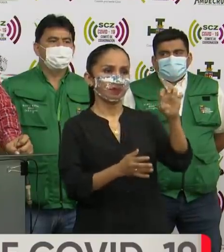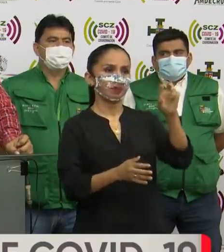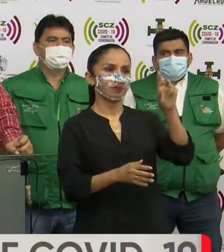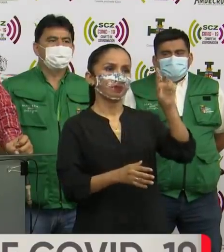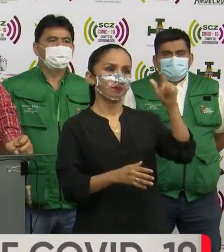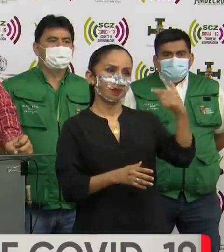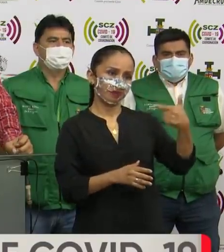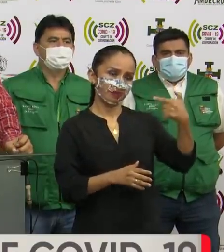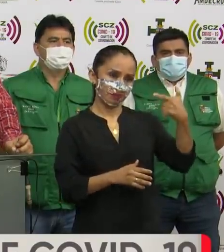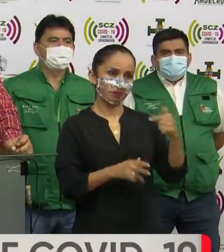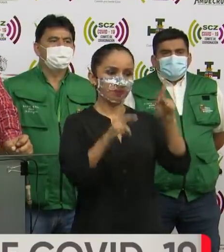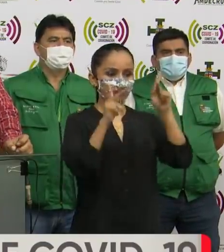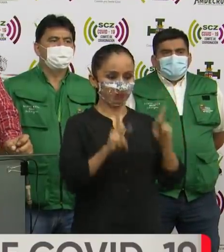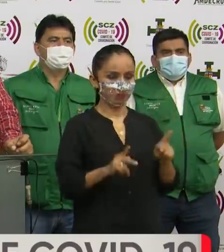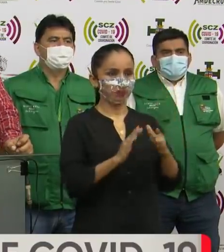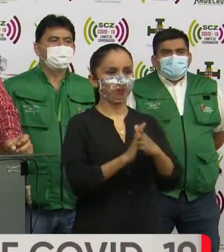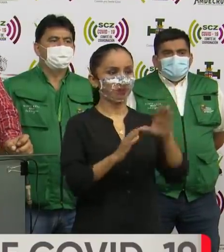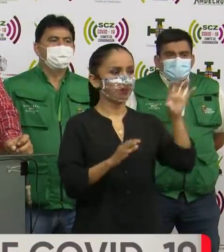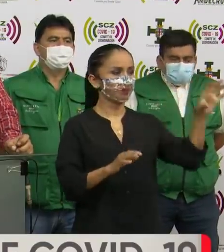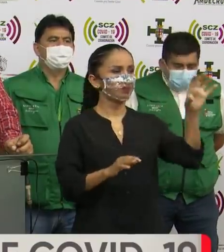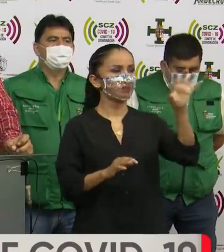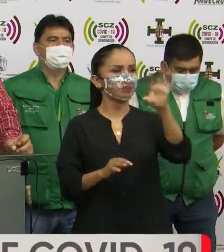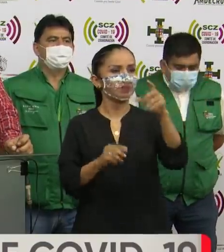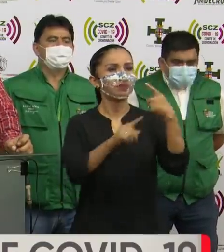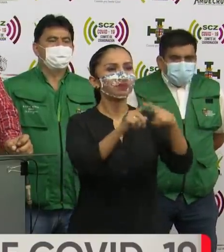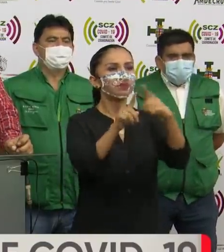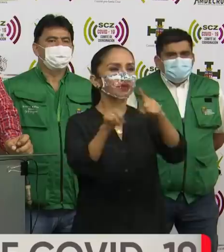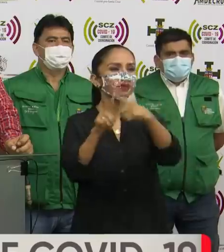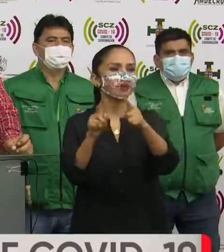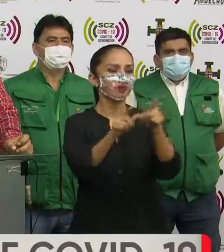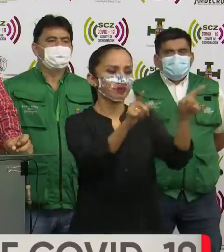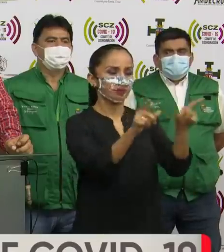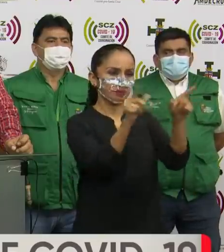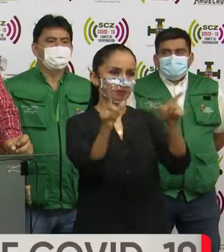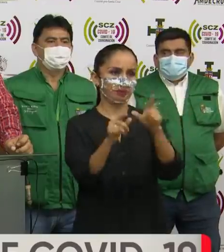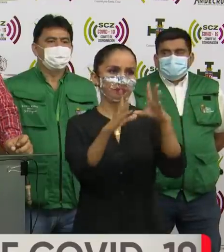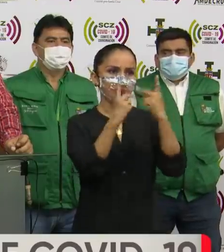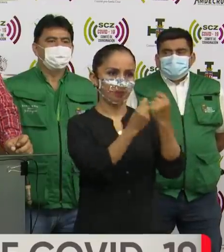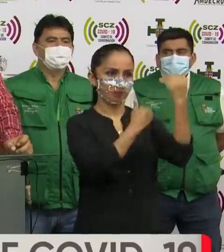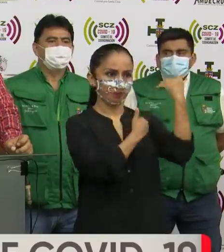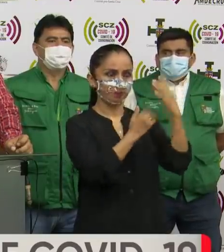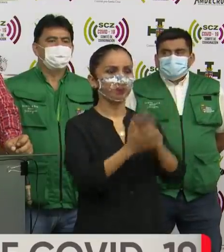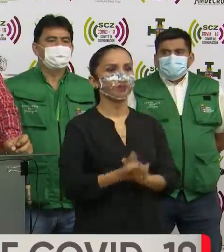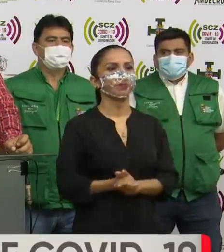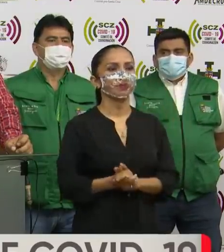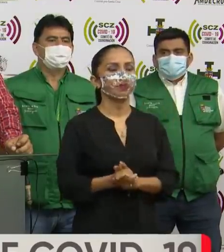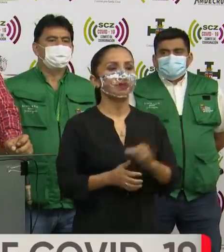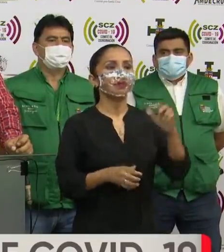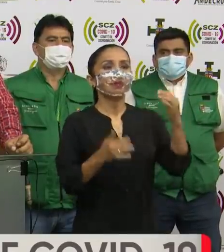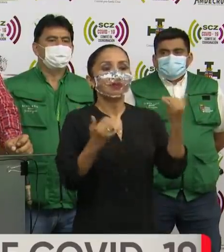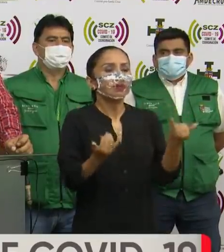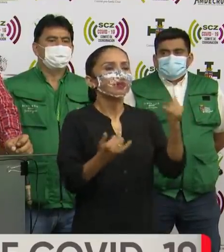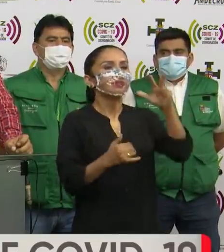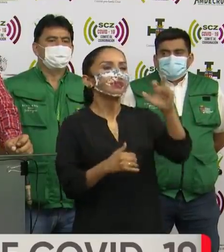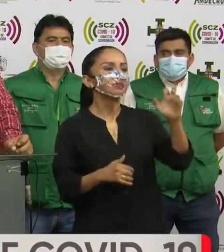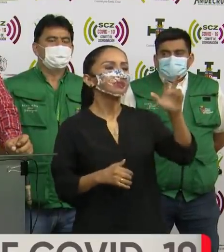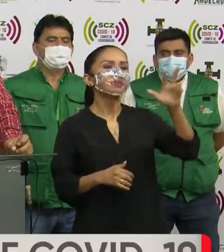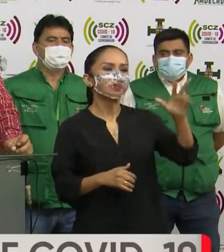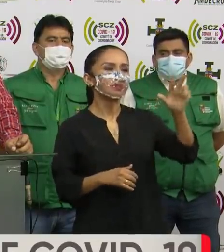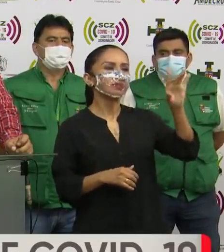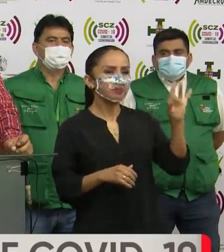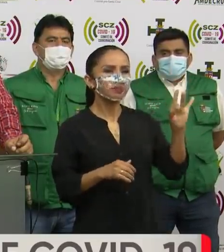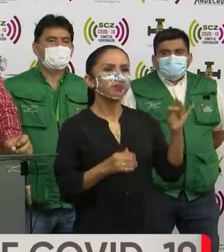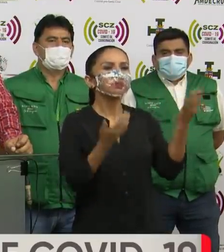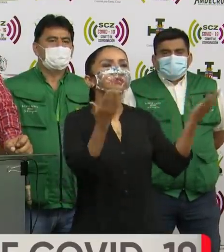9.721 casos distribuidos en el departamento de Santa Cruz. Para el registro de los 338 casos de hoy día